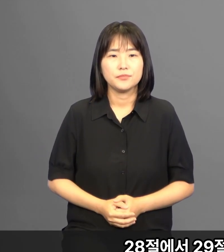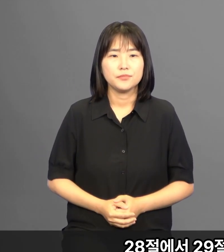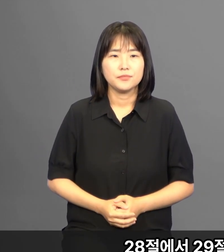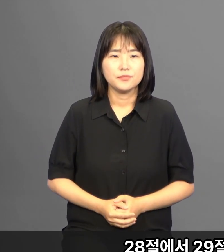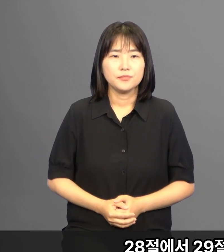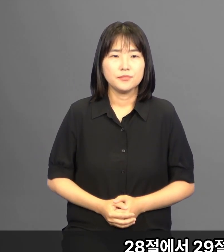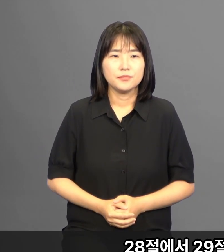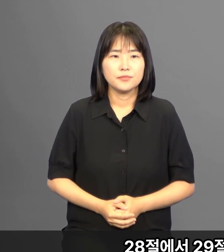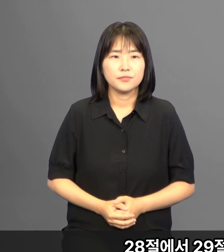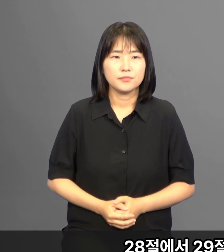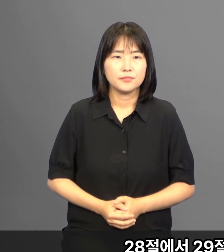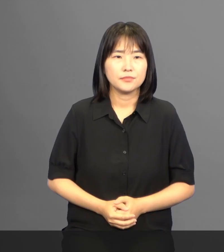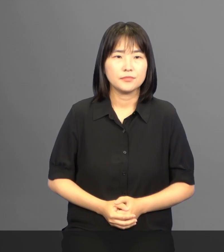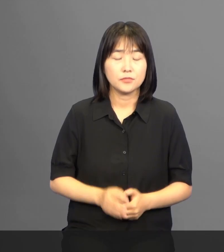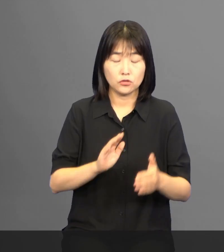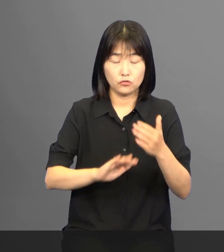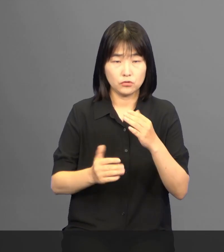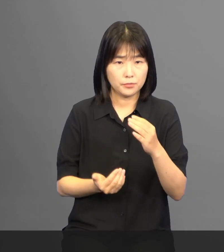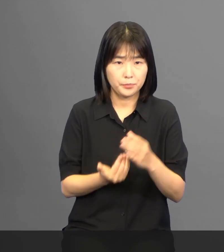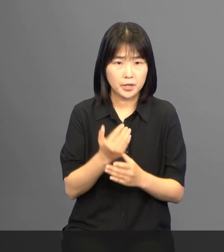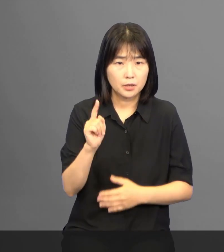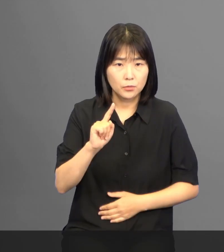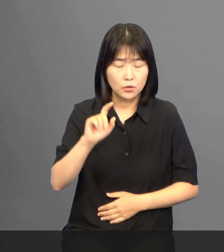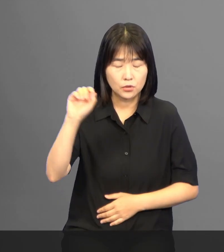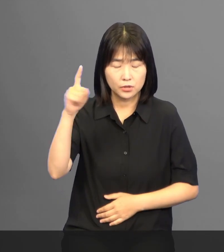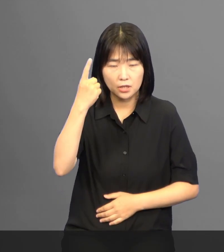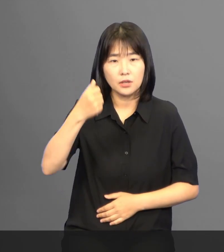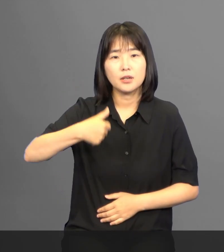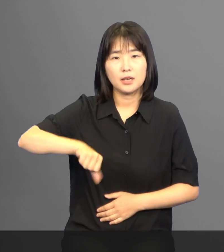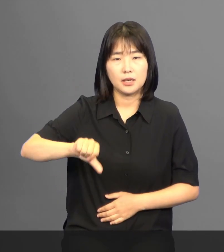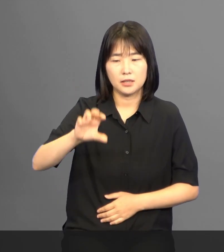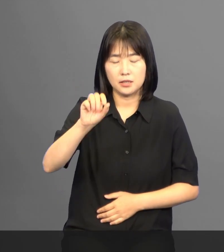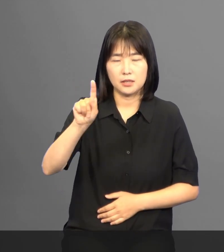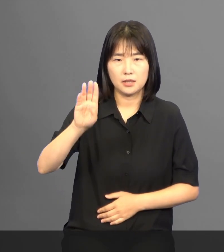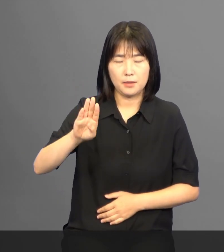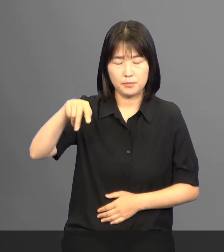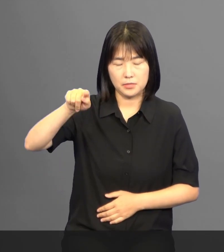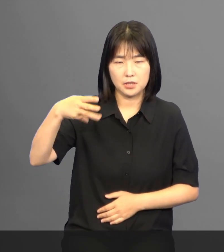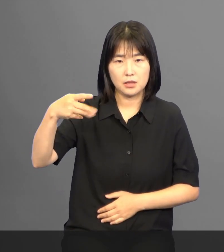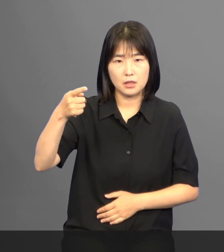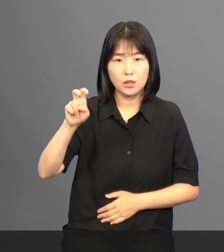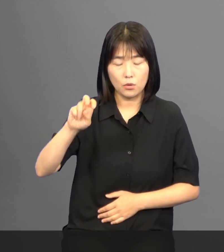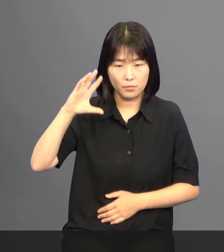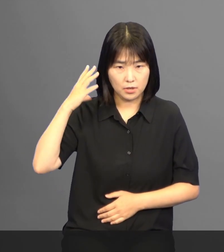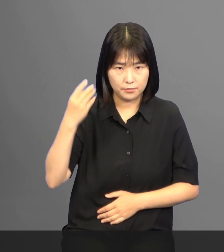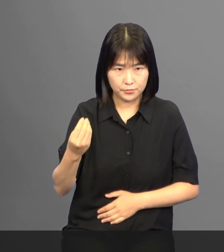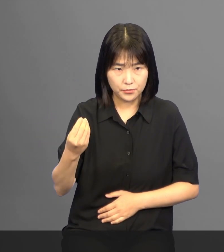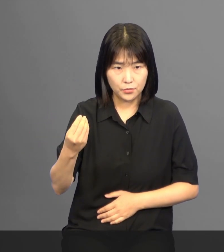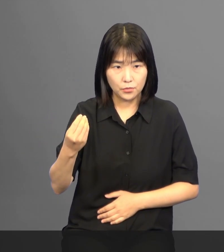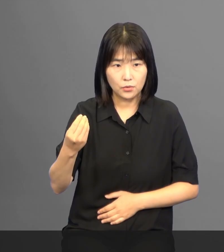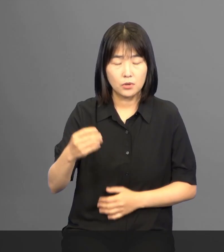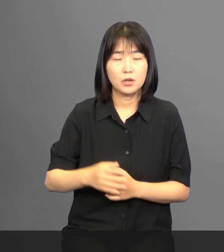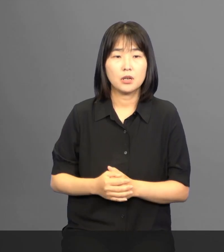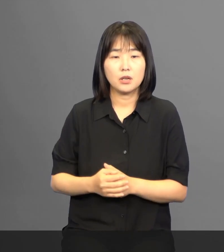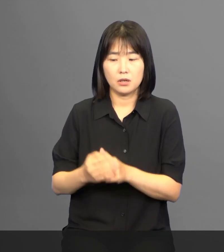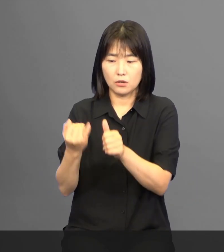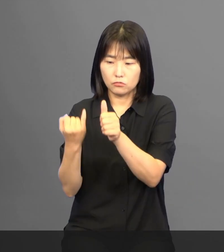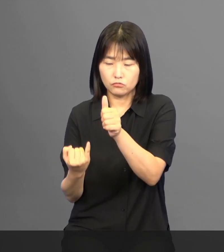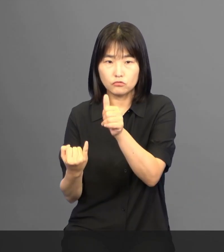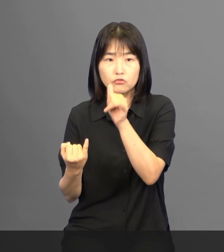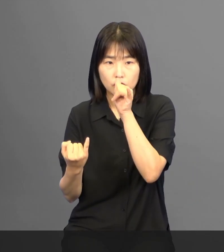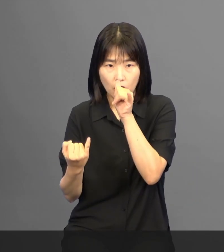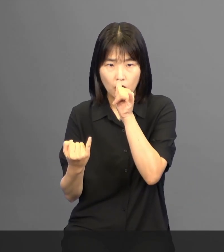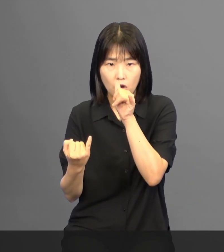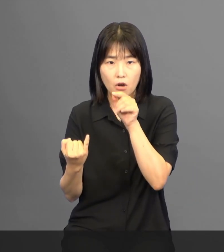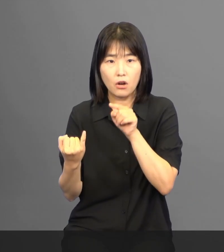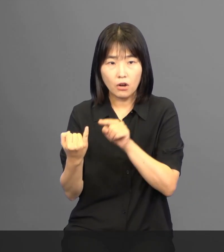하겠습니다. 그 뒤에 이런 일이 있었다. 다윗의 아들 압살롬에게는 아직 결혼하지 않은